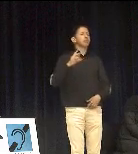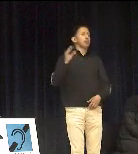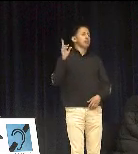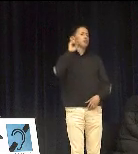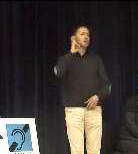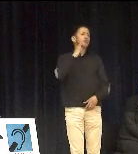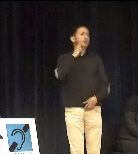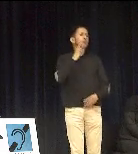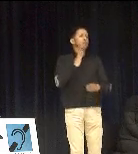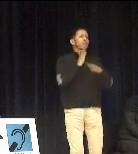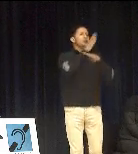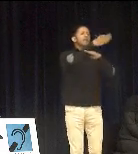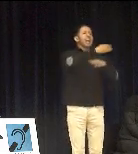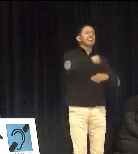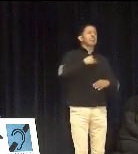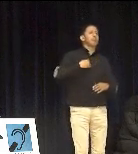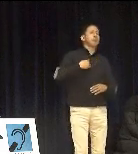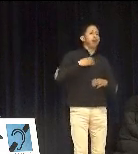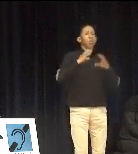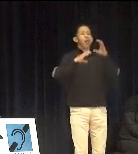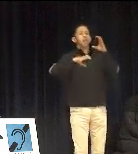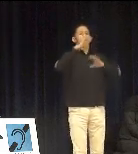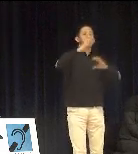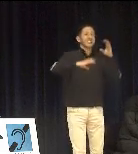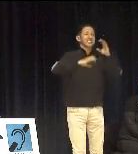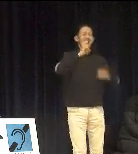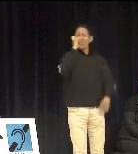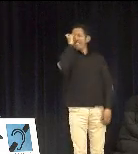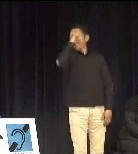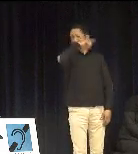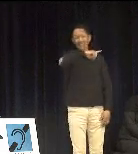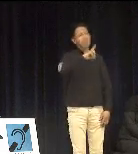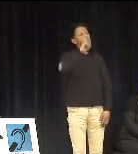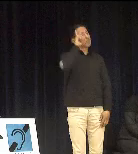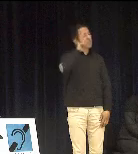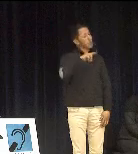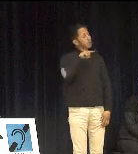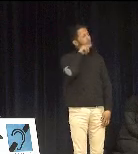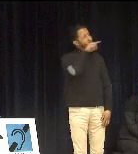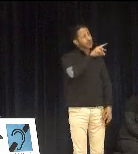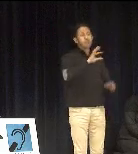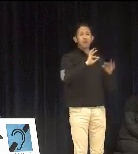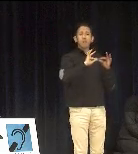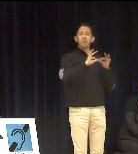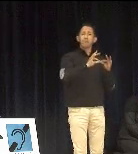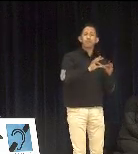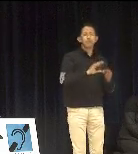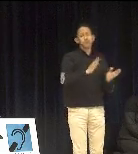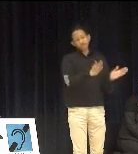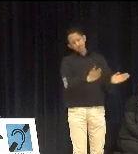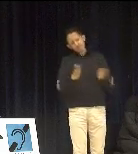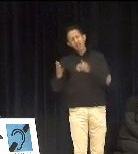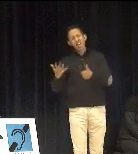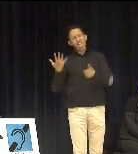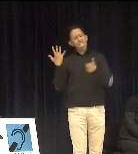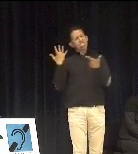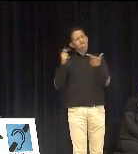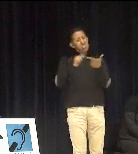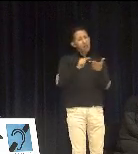البكم. الخطوة السابعة، يجب أن ندق باب وزارة العدل كي نخصص